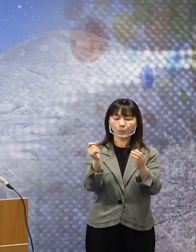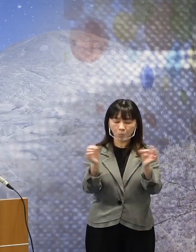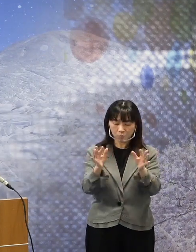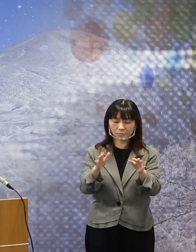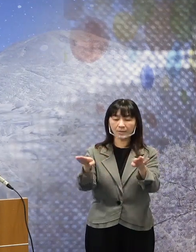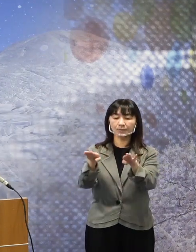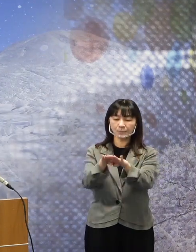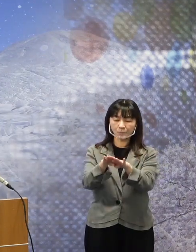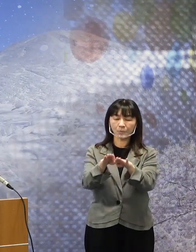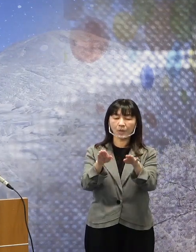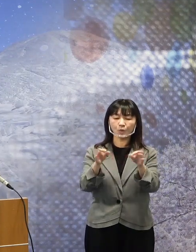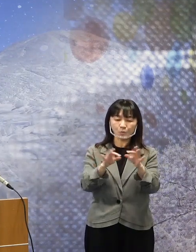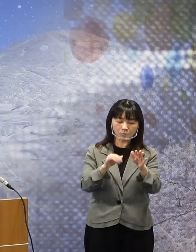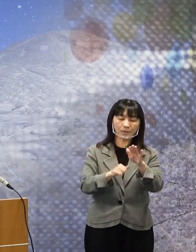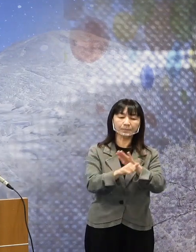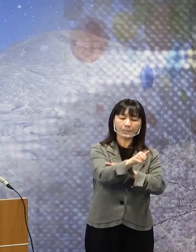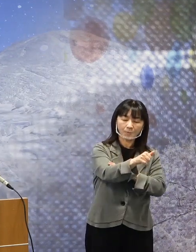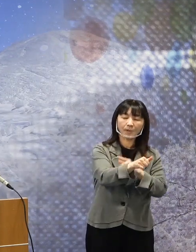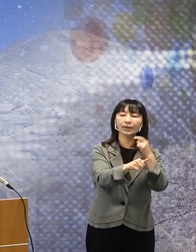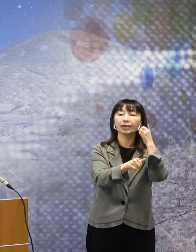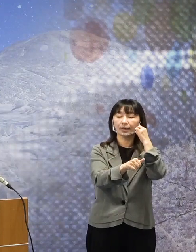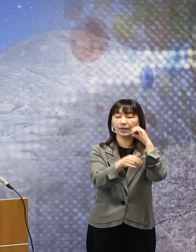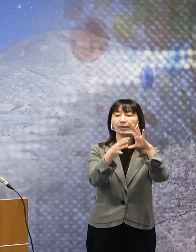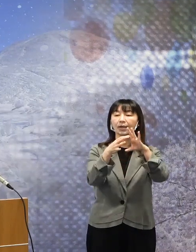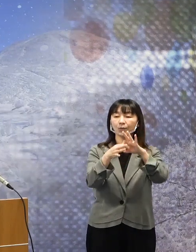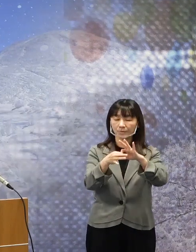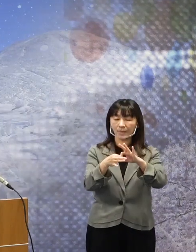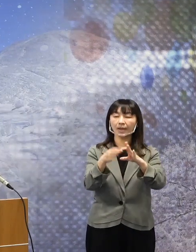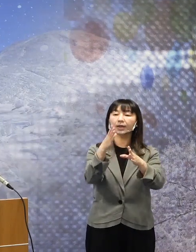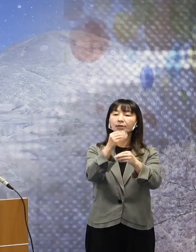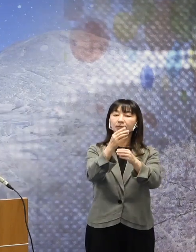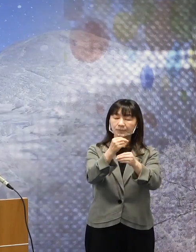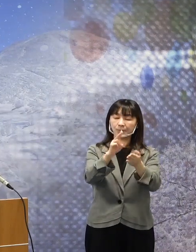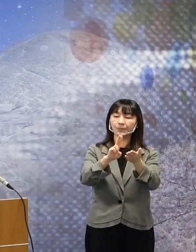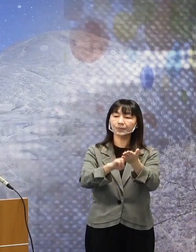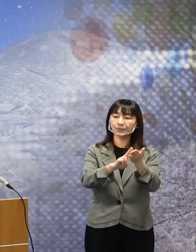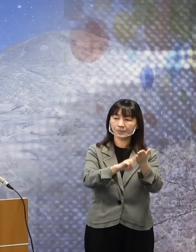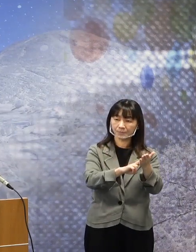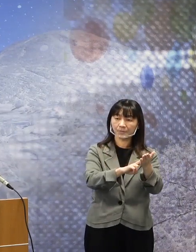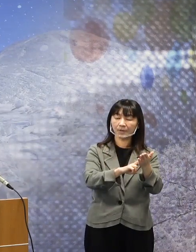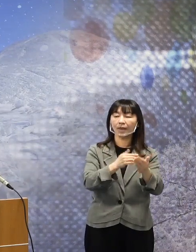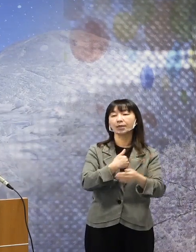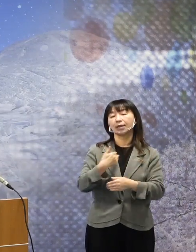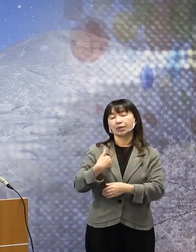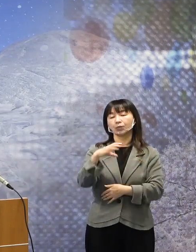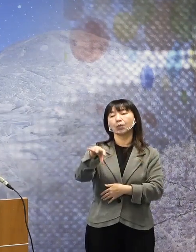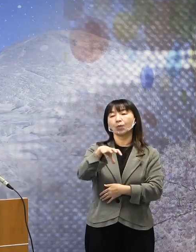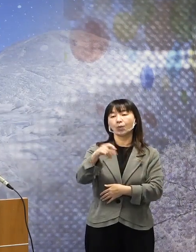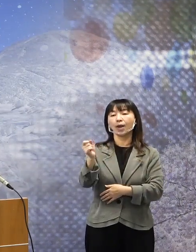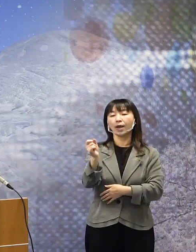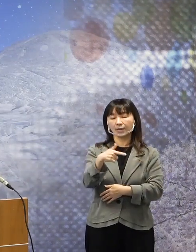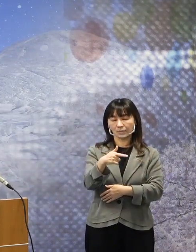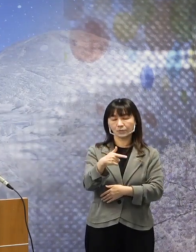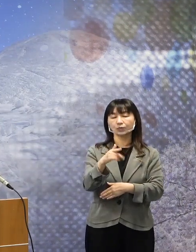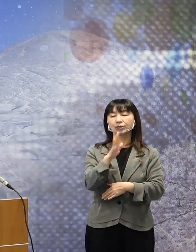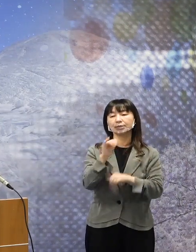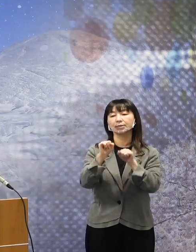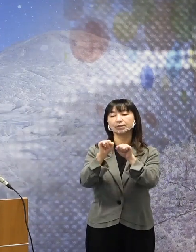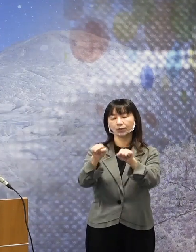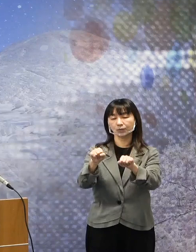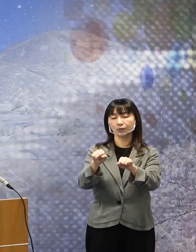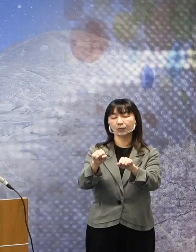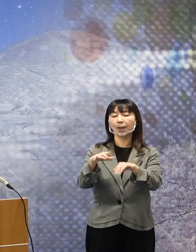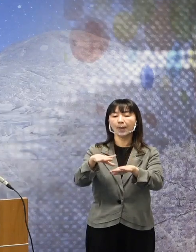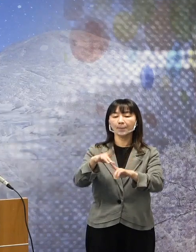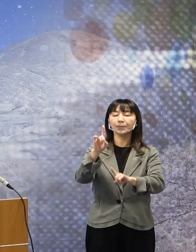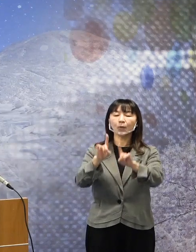に登校したりというのはできませんので、一定の時間をかけてと思ってますが、できるところは早くやっていただいて、ただ一旦2月